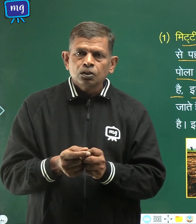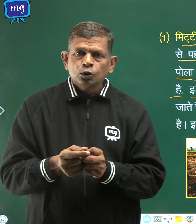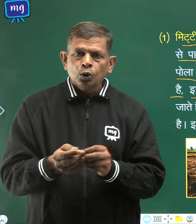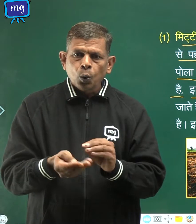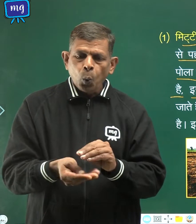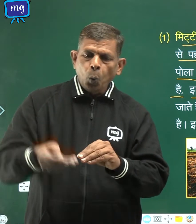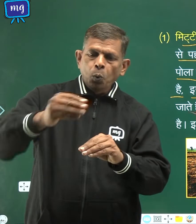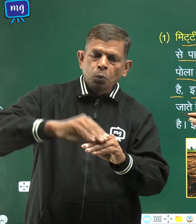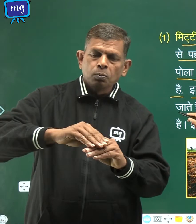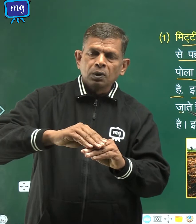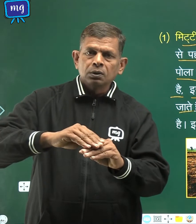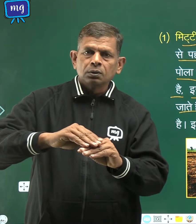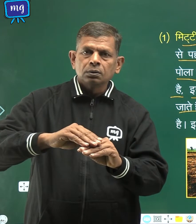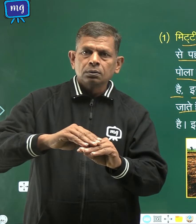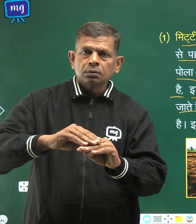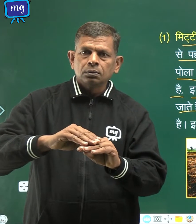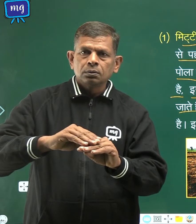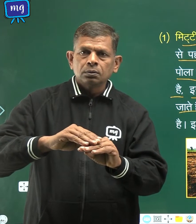ऊपर आ जाते हैं।